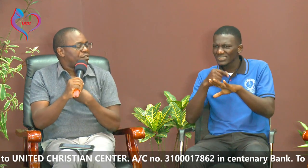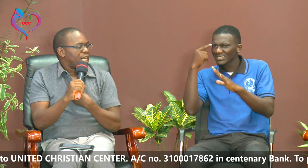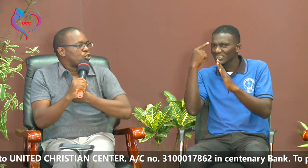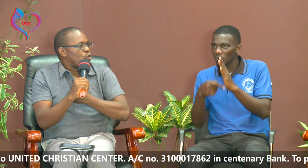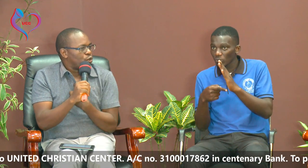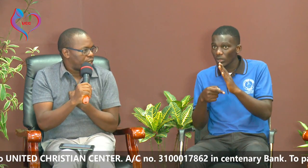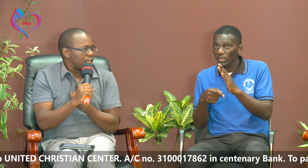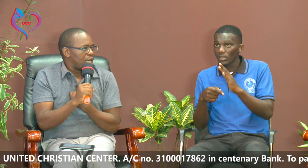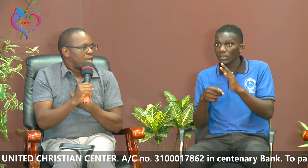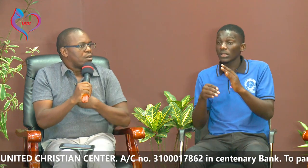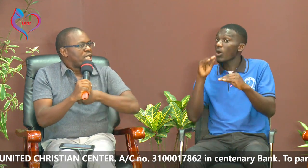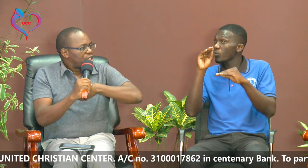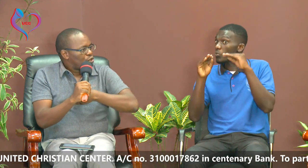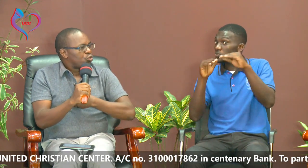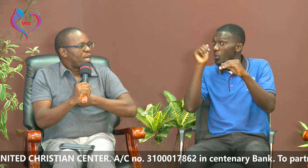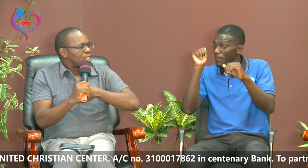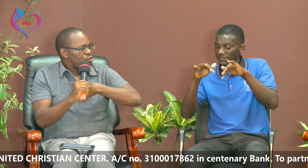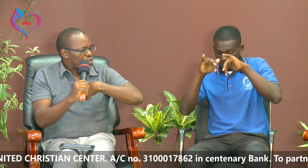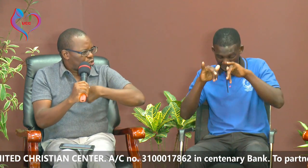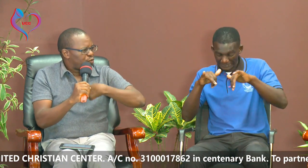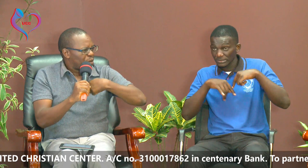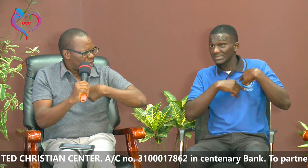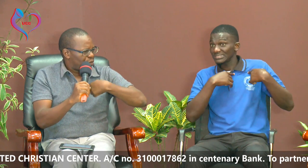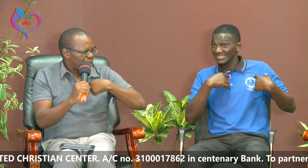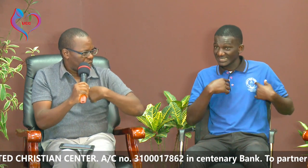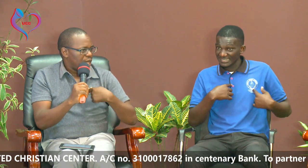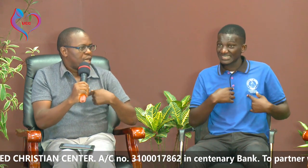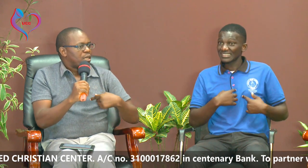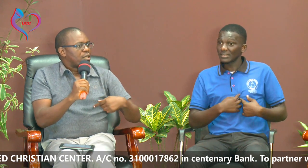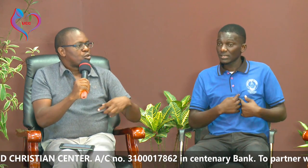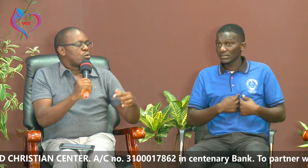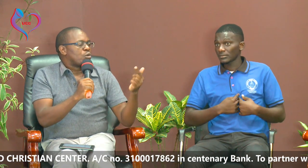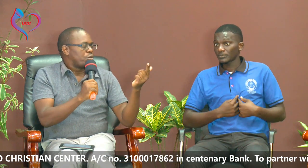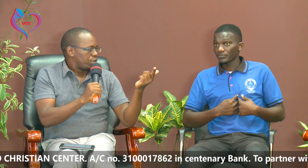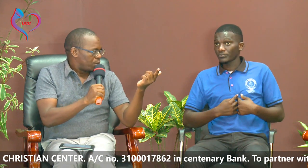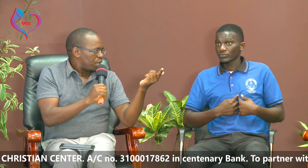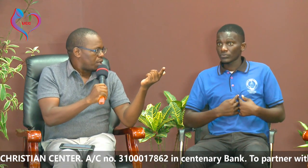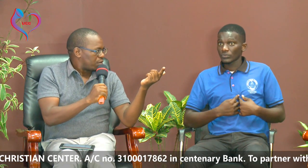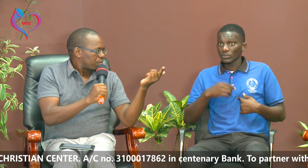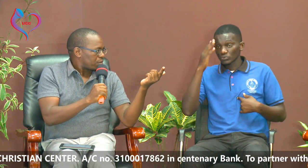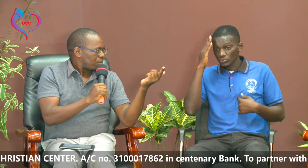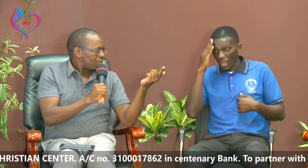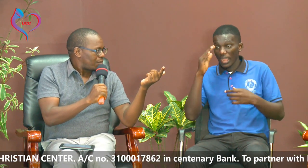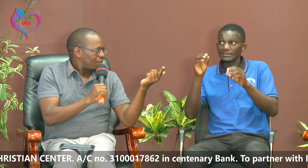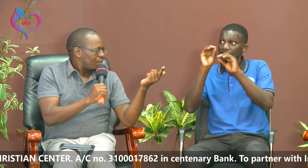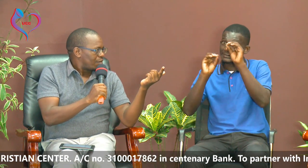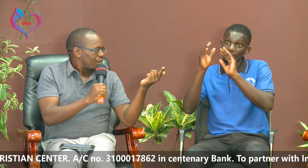fenga chitu hauntinga racha ino chubanga chitu fumita tusobola okunonya mukama